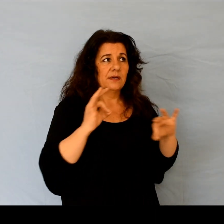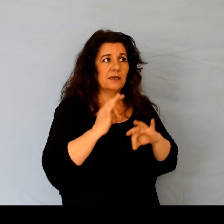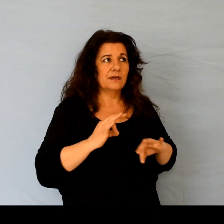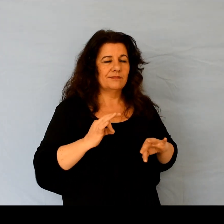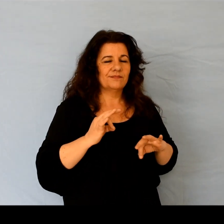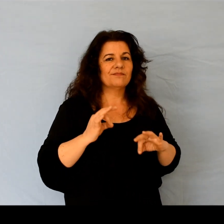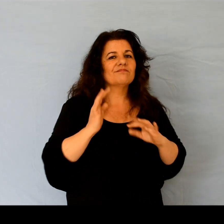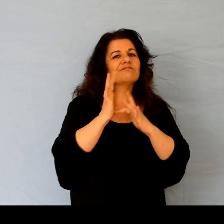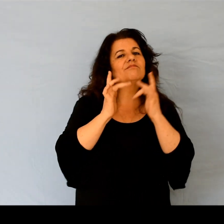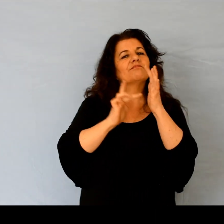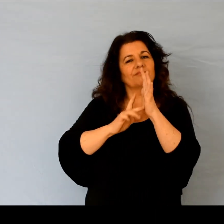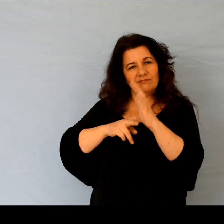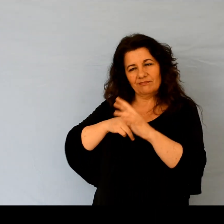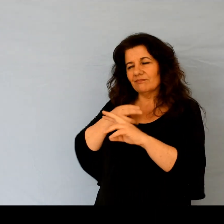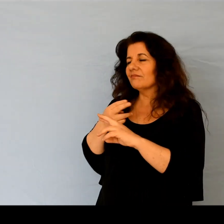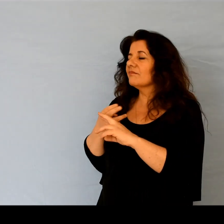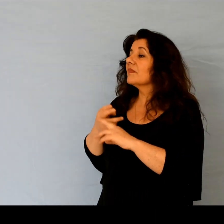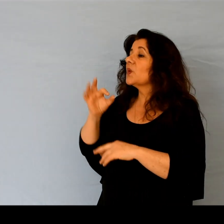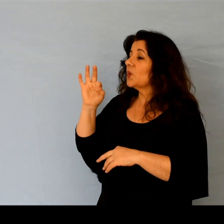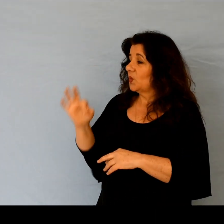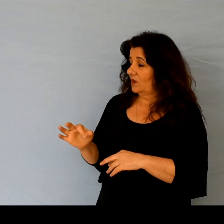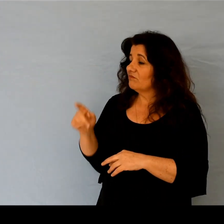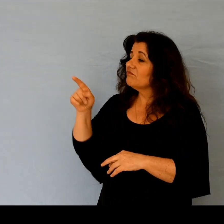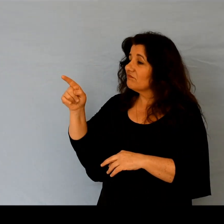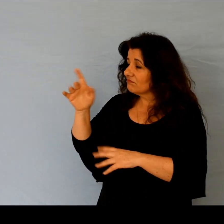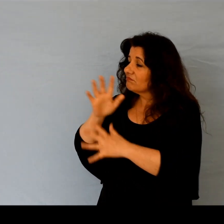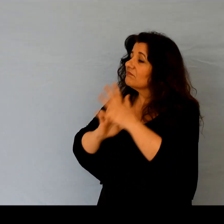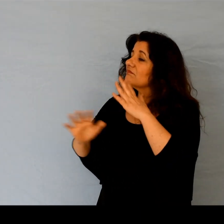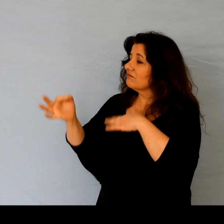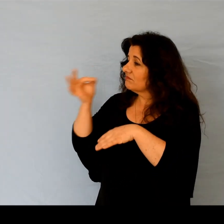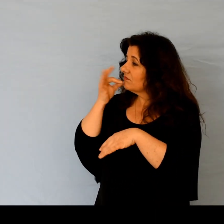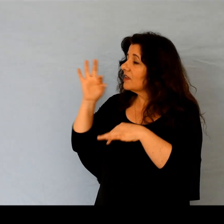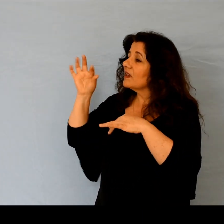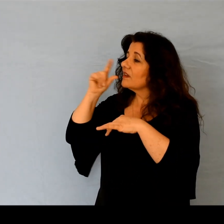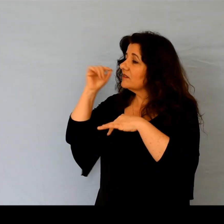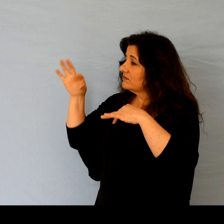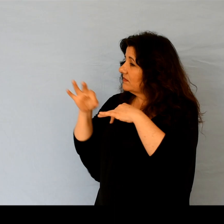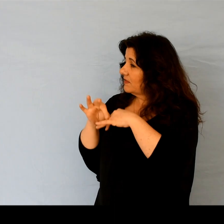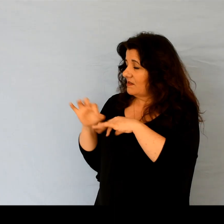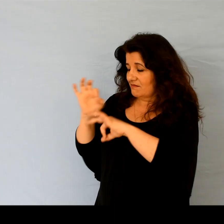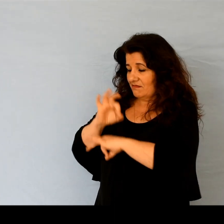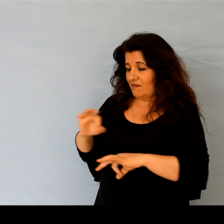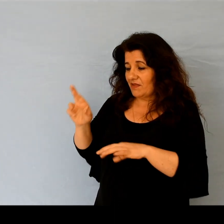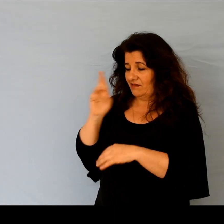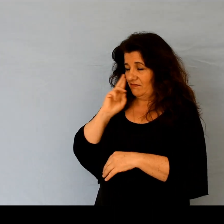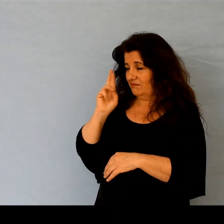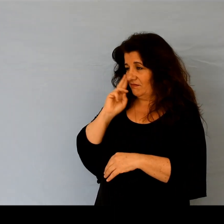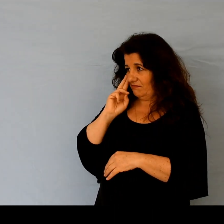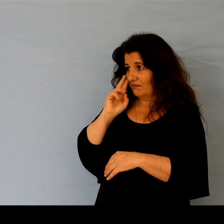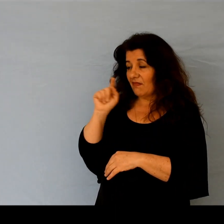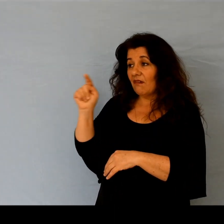Jésus reprit : « Tu as raison de dire que tu n'as pas de mari. Des maris, tu en as eu 5,